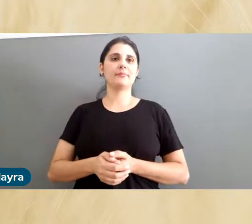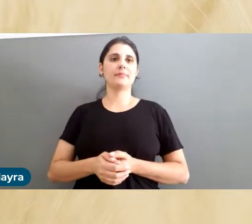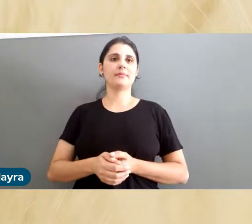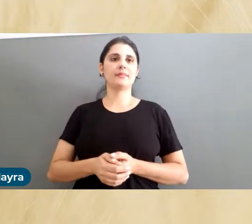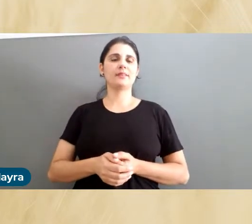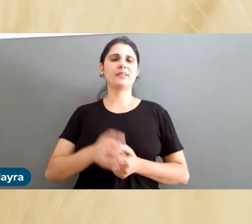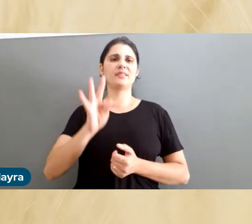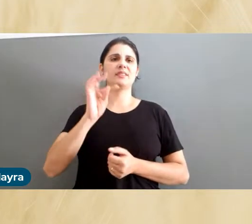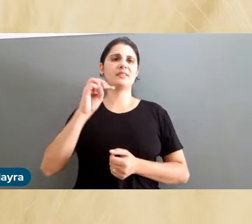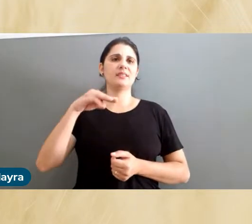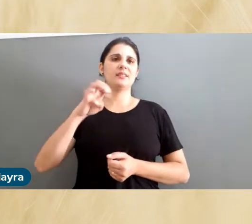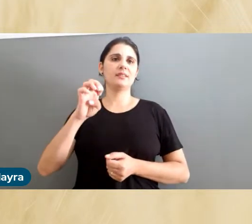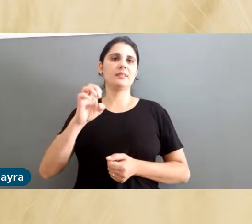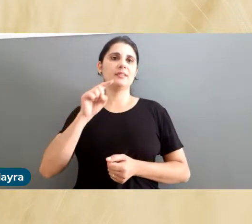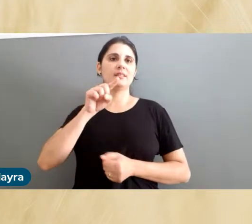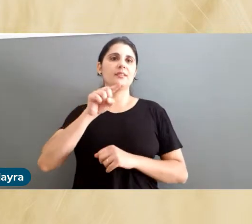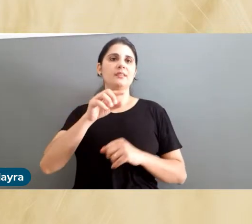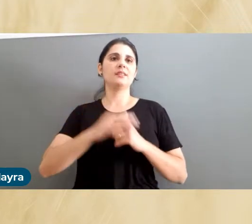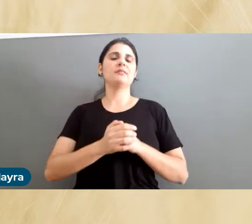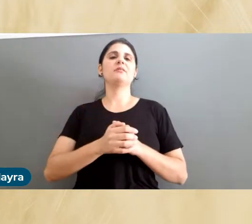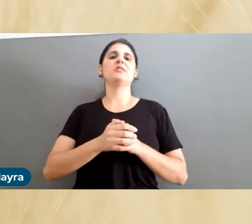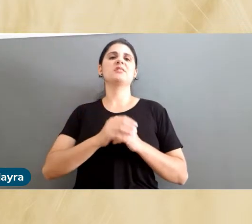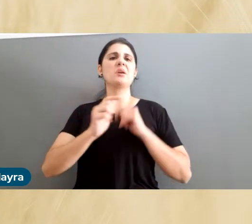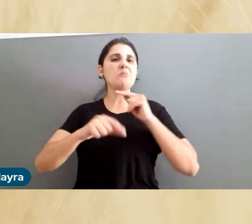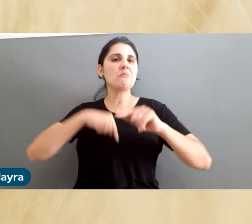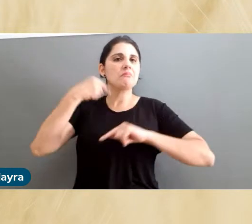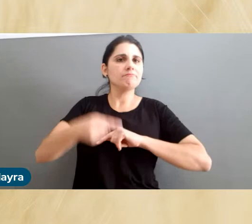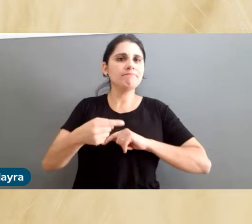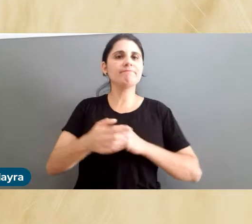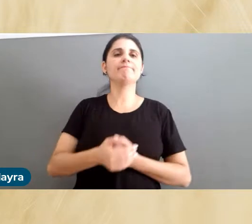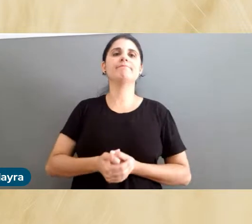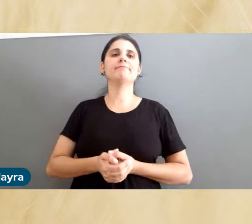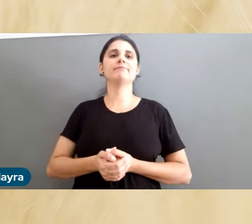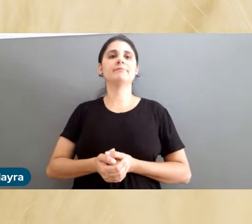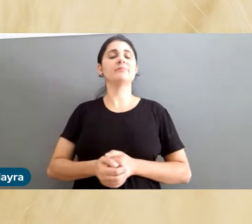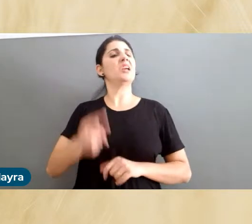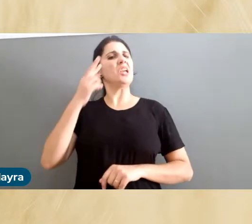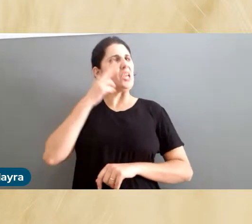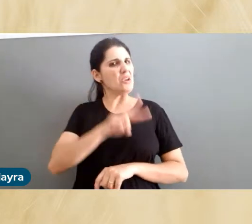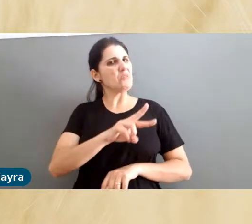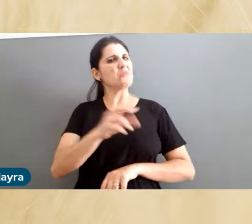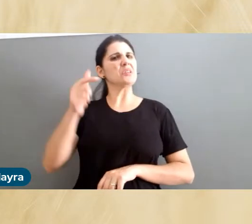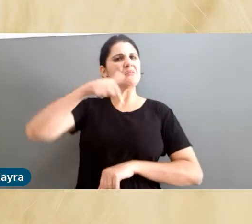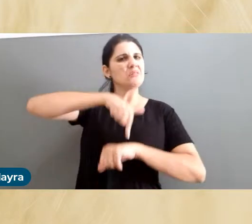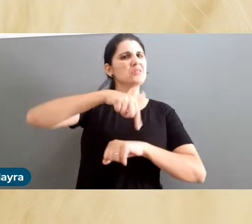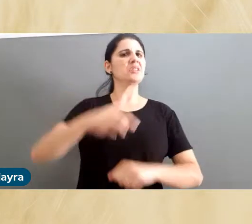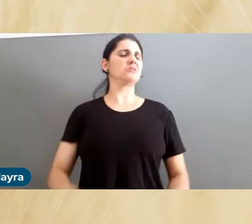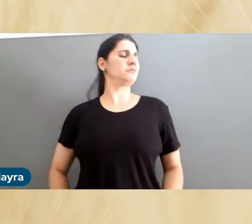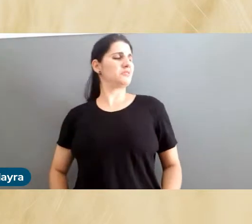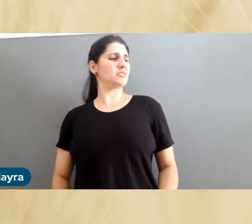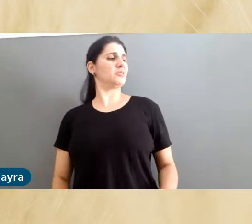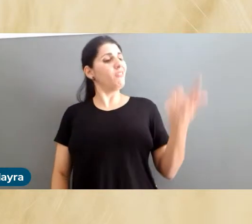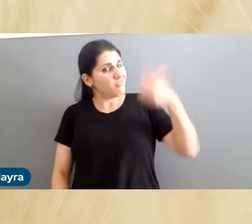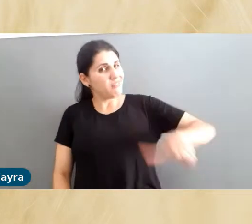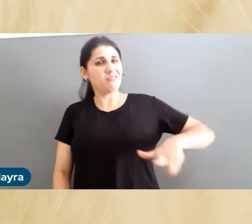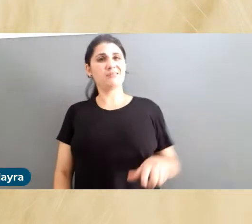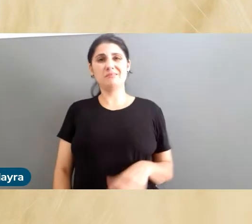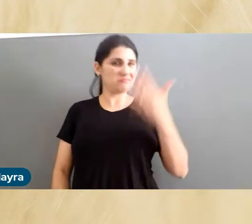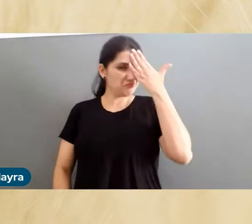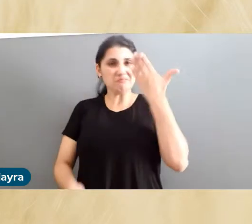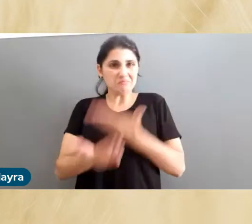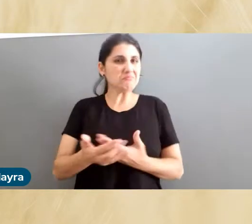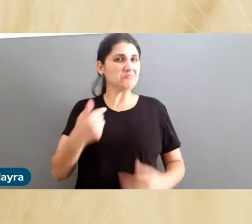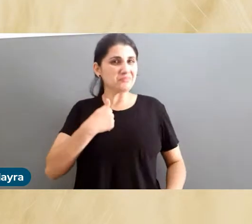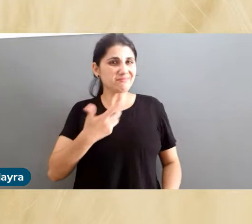assim, Tomé, agora você pulou o corguinho, Tomé. Eu vim a primeira vez, você não estava, apareço uma segunda vez para você, você ainda exige tocar